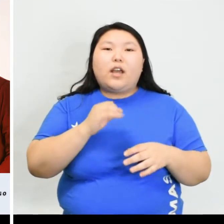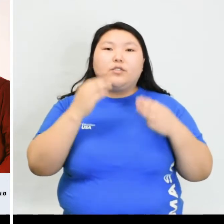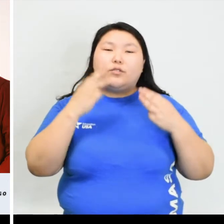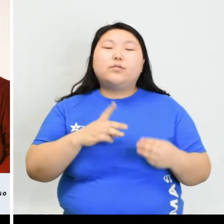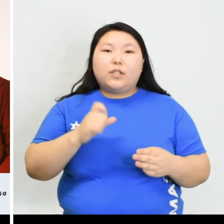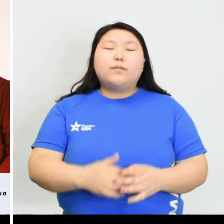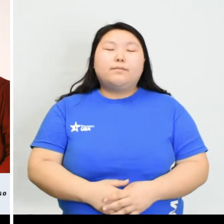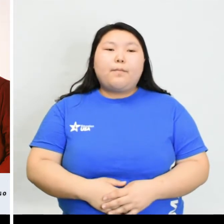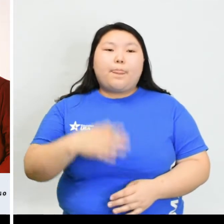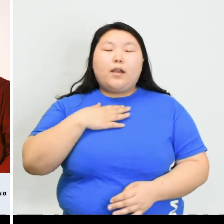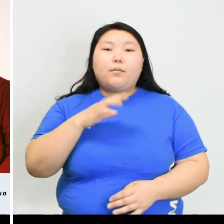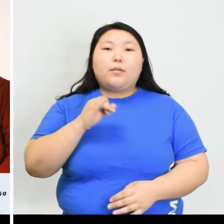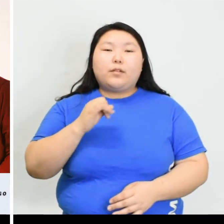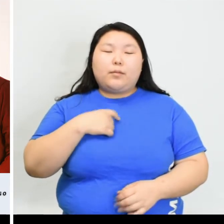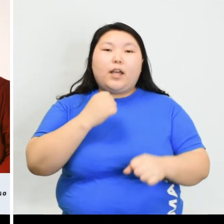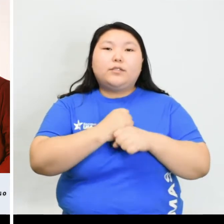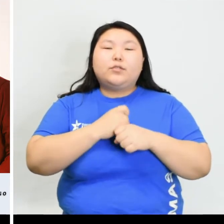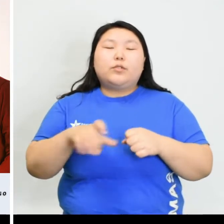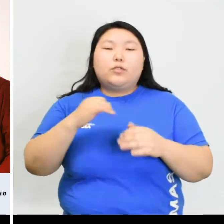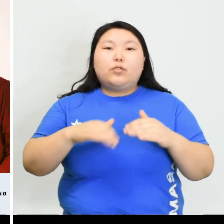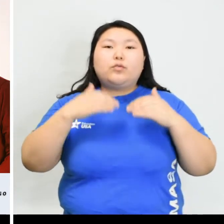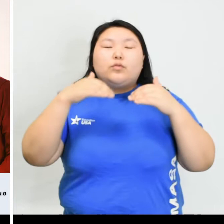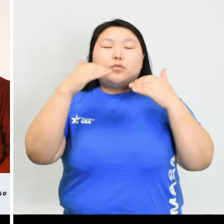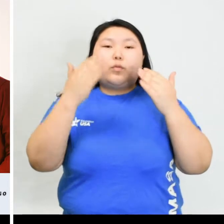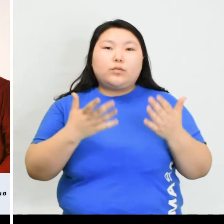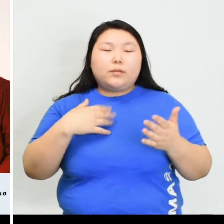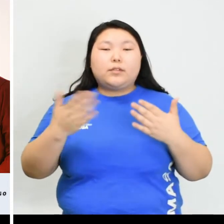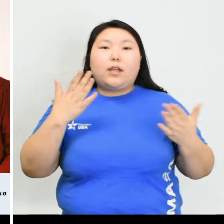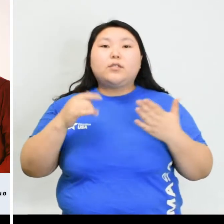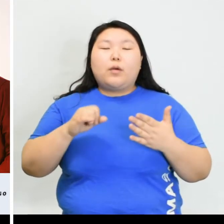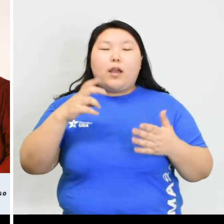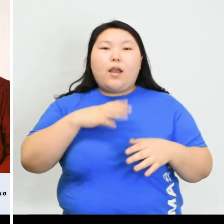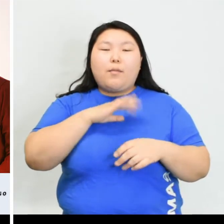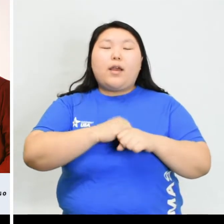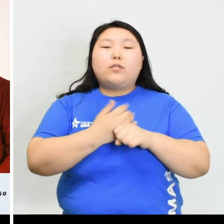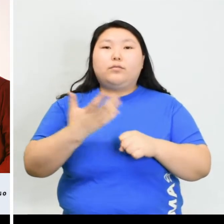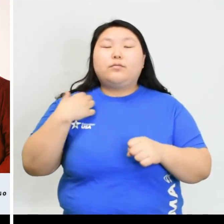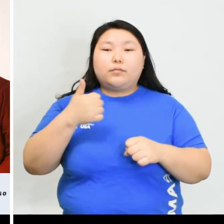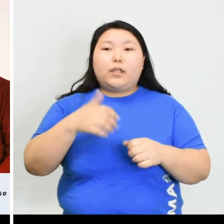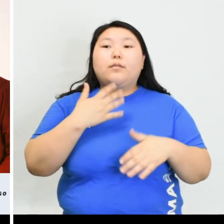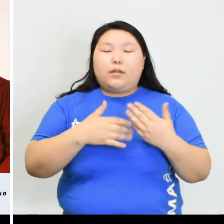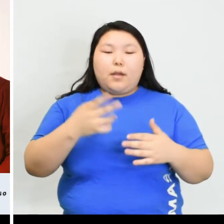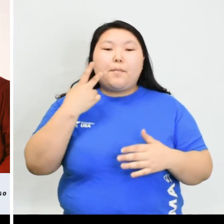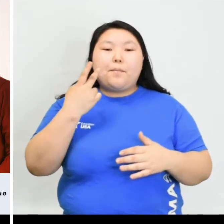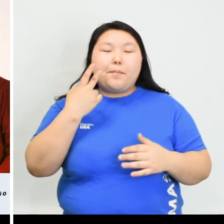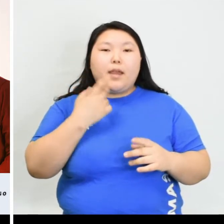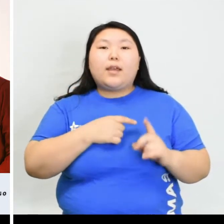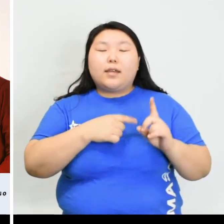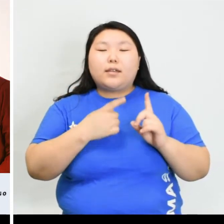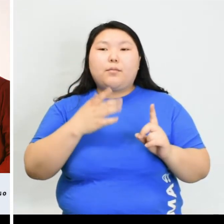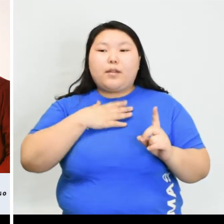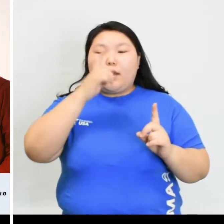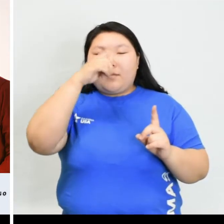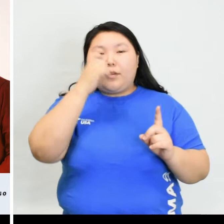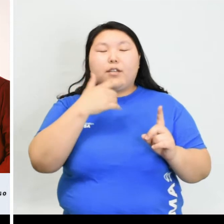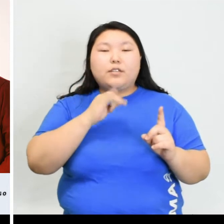бэ? Яг манай компани нь бол ажилчнуудаа хөгжүүлэх тал бол айгүй харилцалтаа авч удаг. Тэгэл банкын л яаж тэ манай